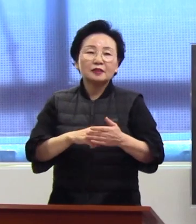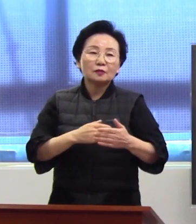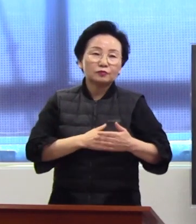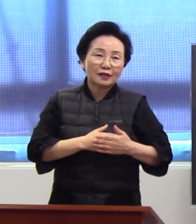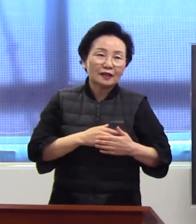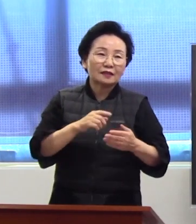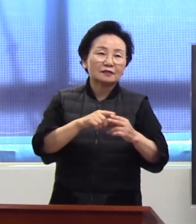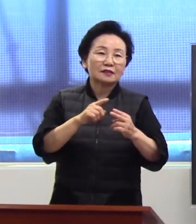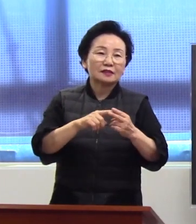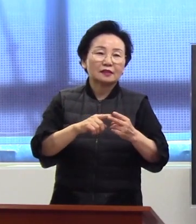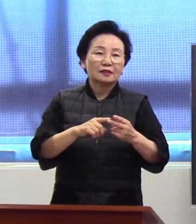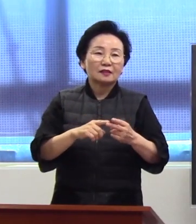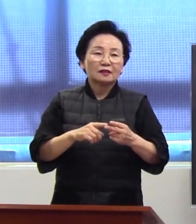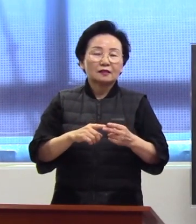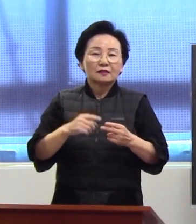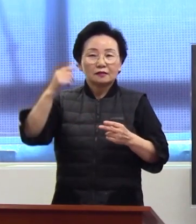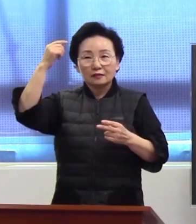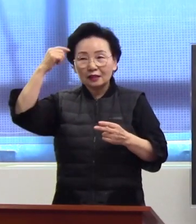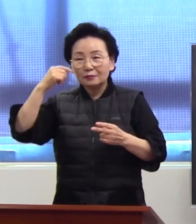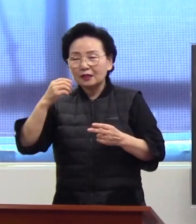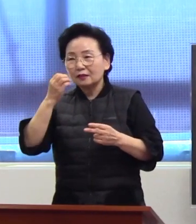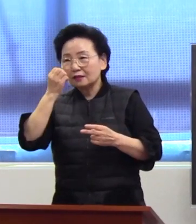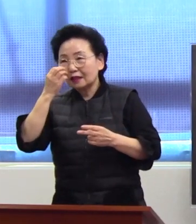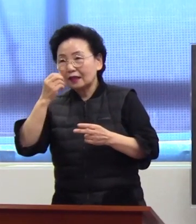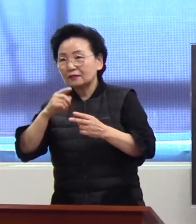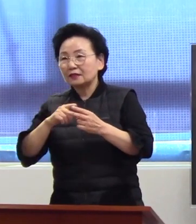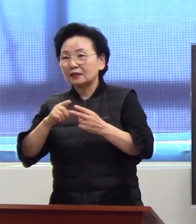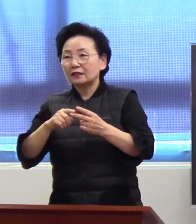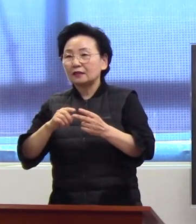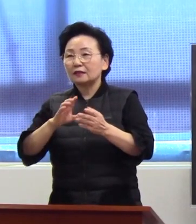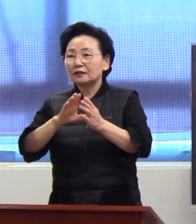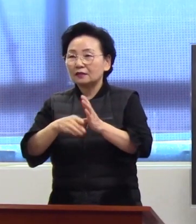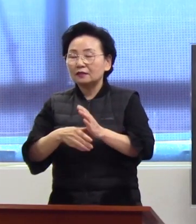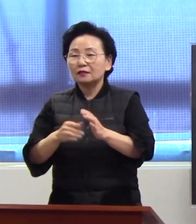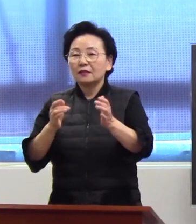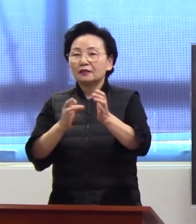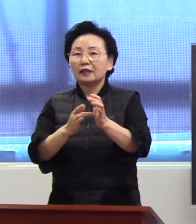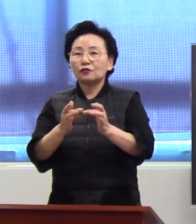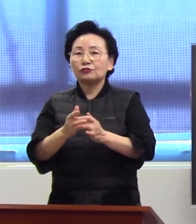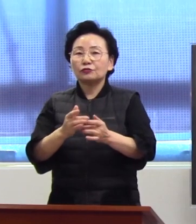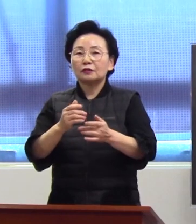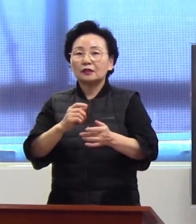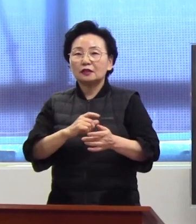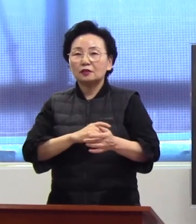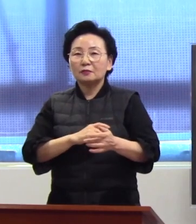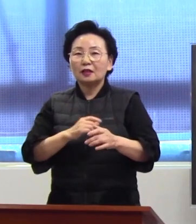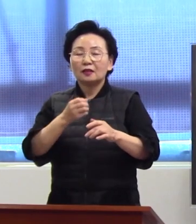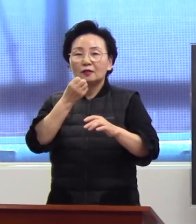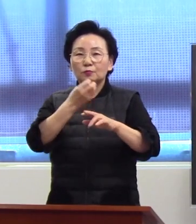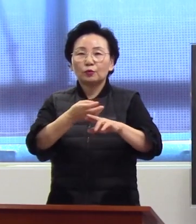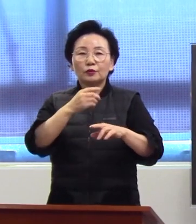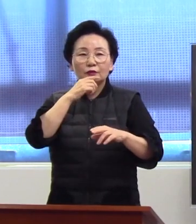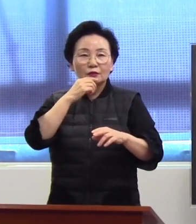마음이 불안하든지 느낌이 이상하든지 그때는 예수 이름의